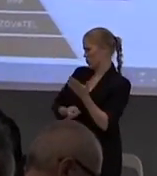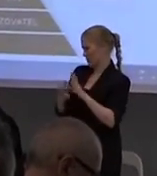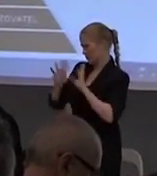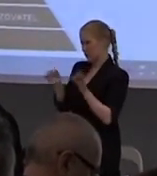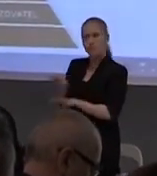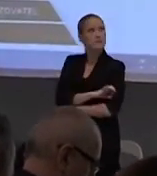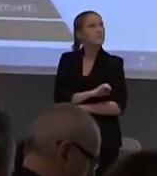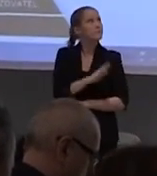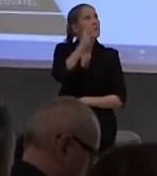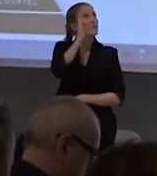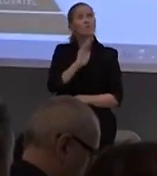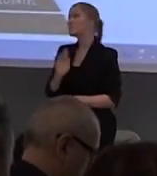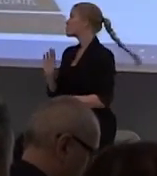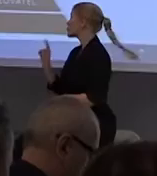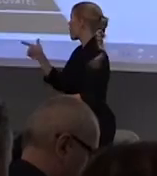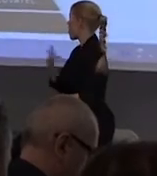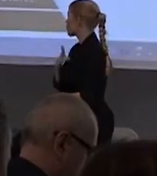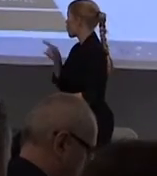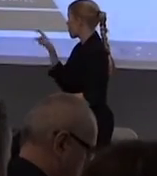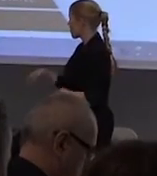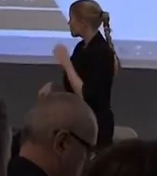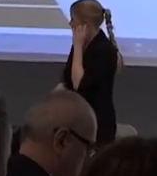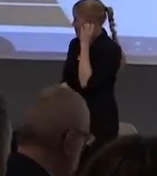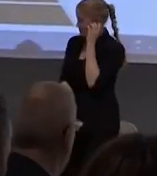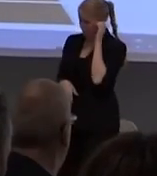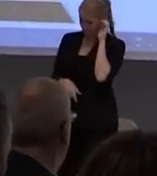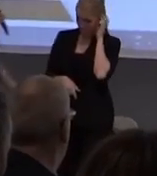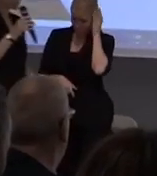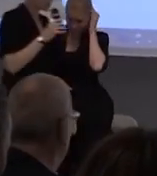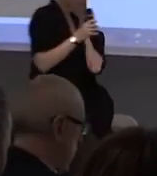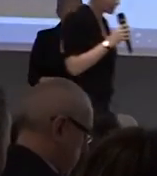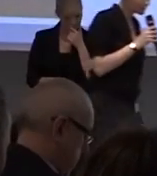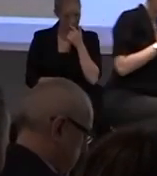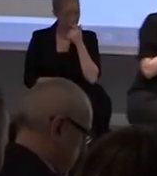poprosím dalšího. Já to rovnou řeknu. Účast.